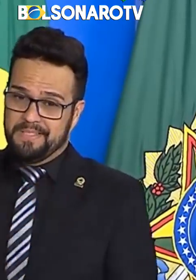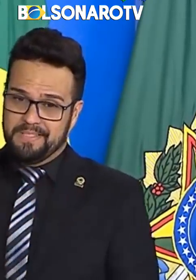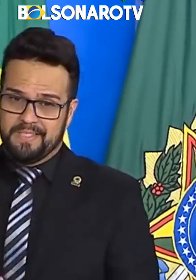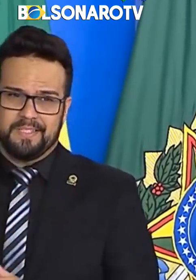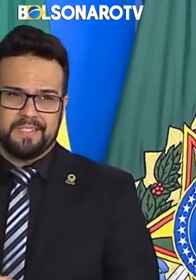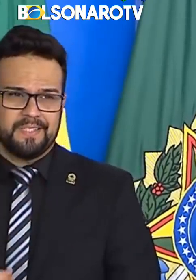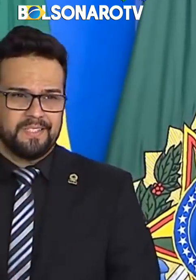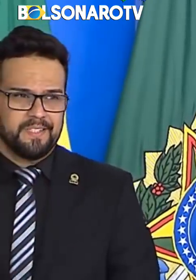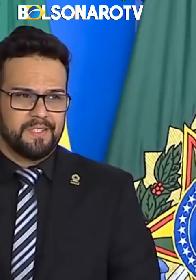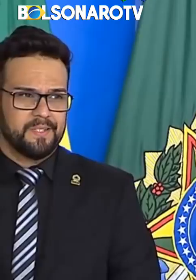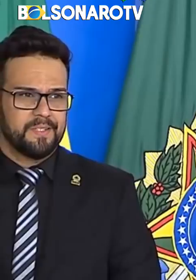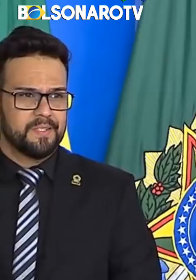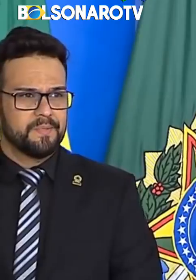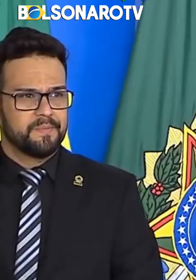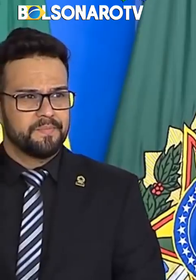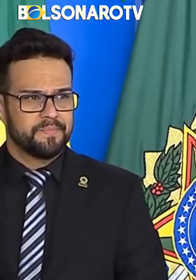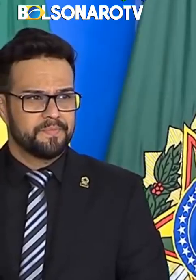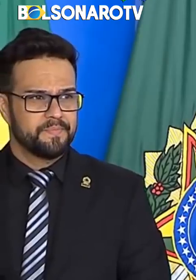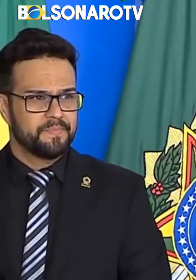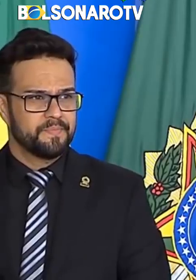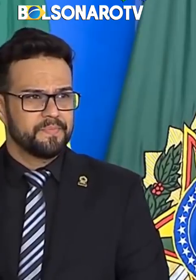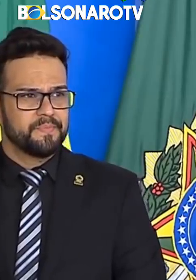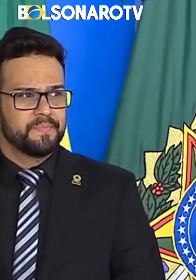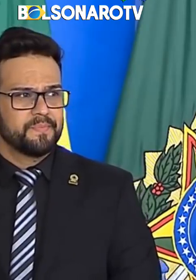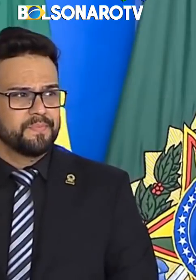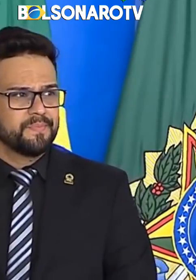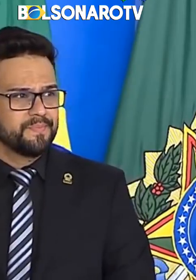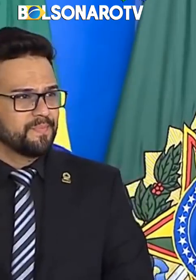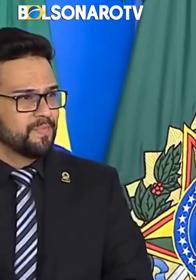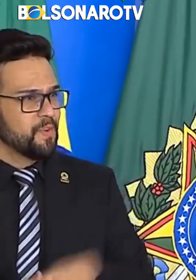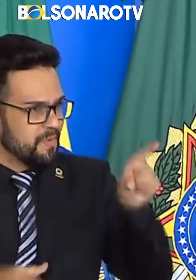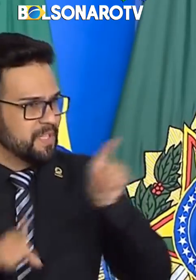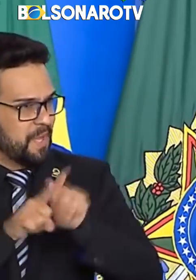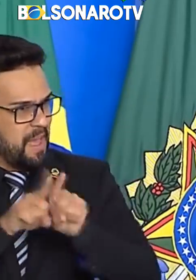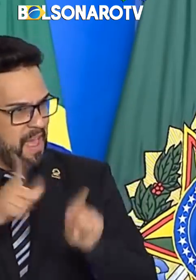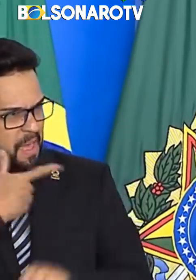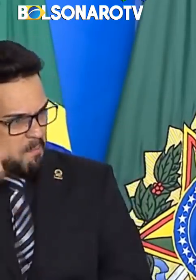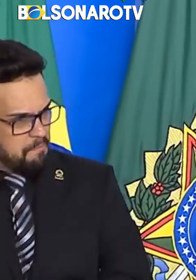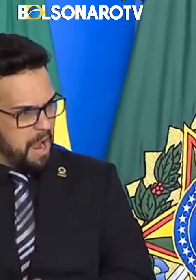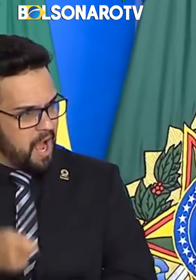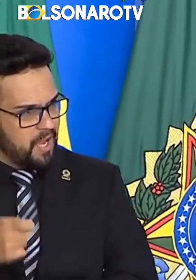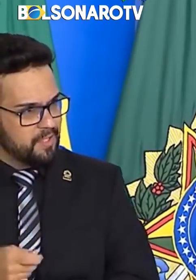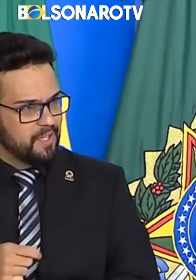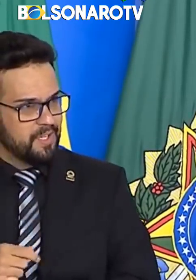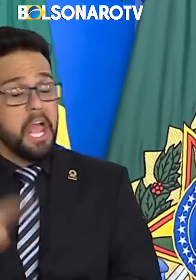Né, Peroni? Tu é gaúcho também, Peroni? É. Tu é macho também? Só tem macho. Sou